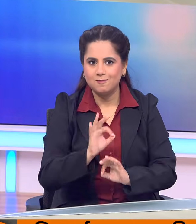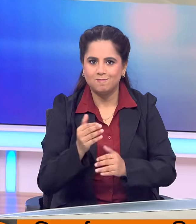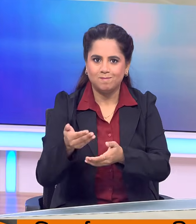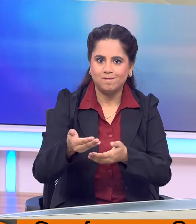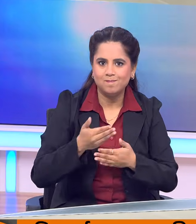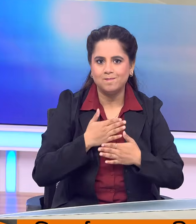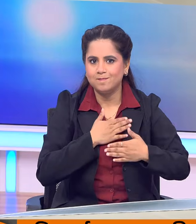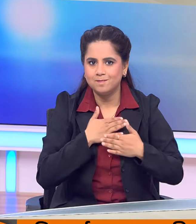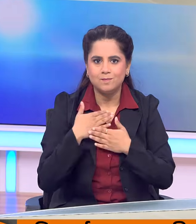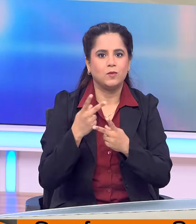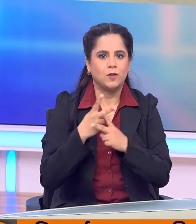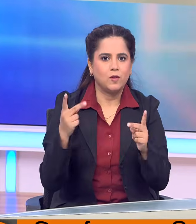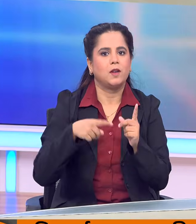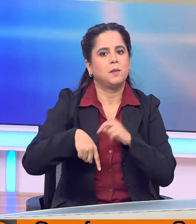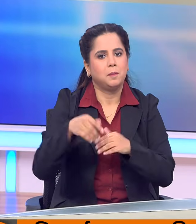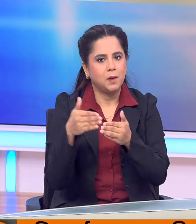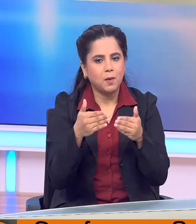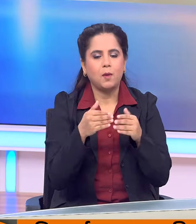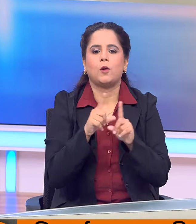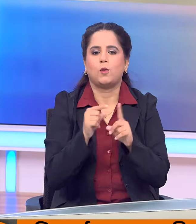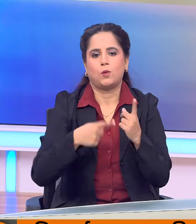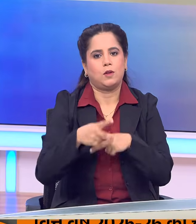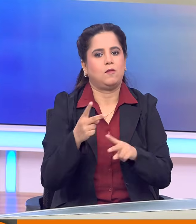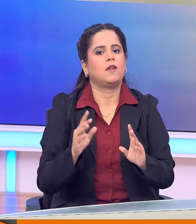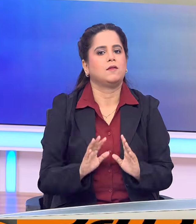से स्वागत किया गया।